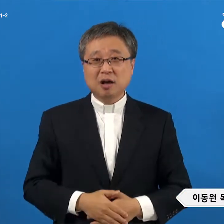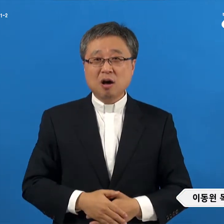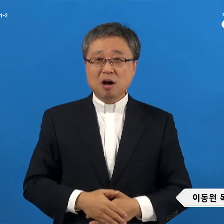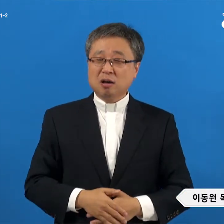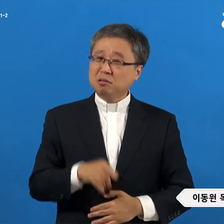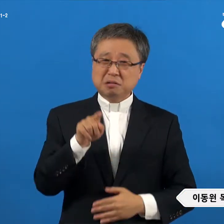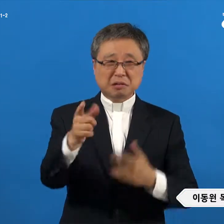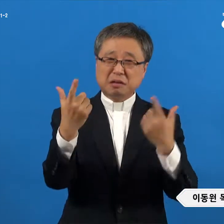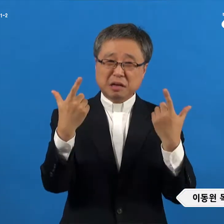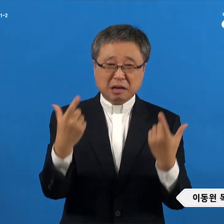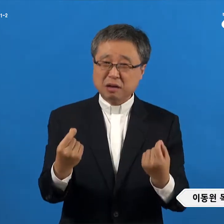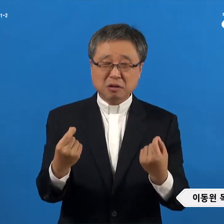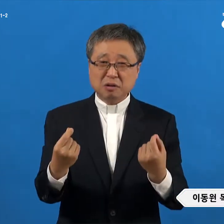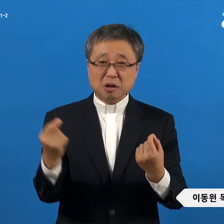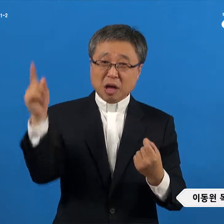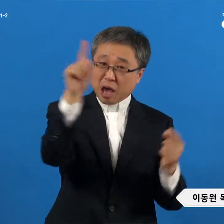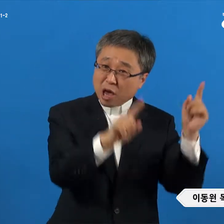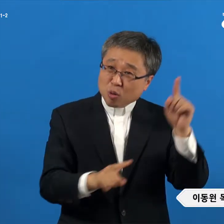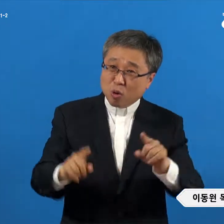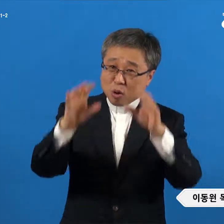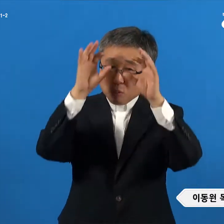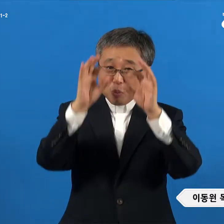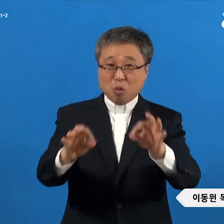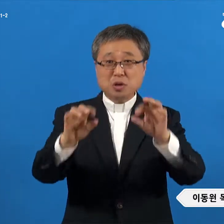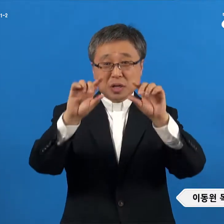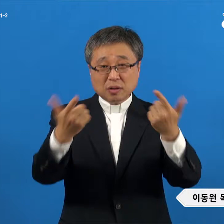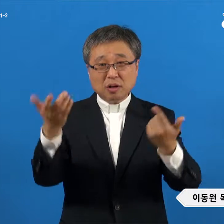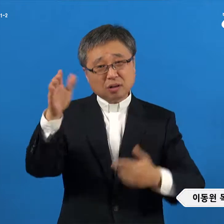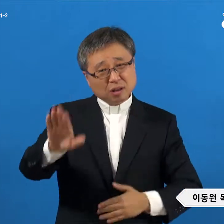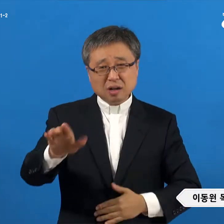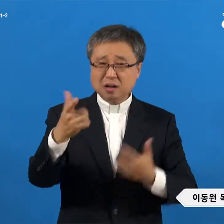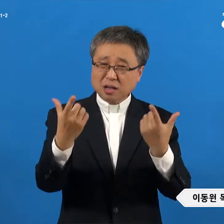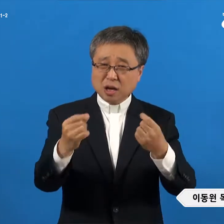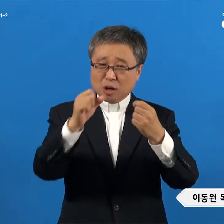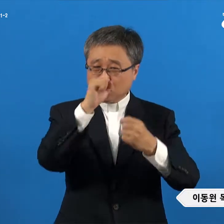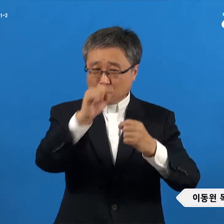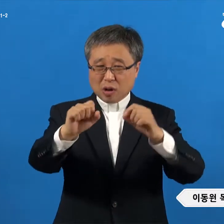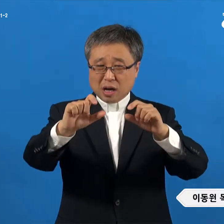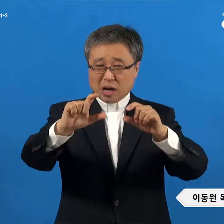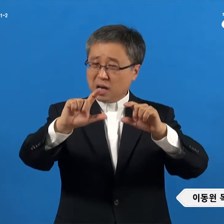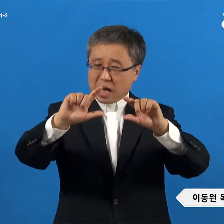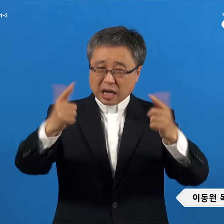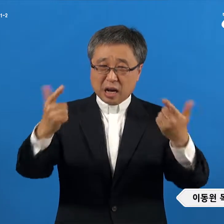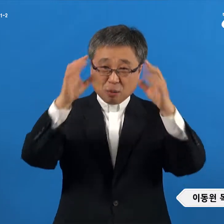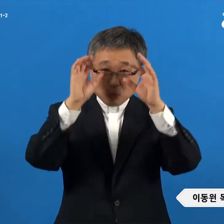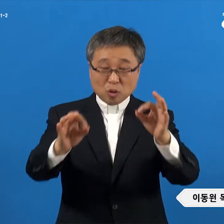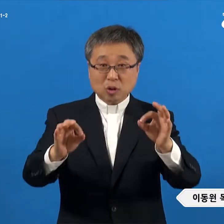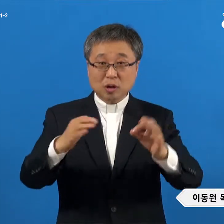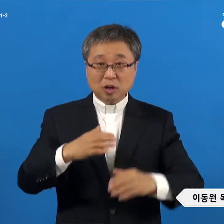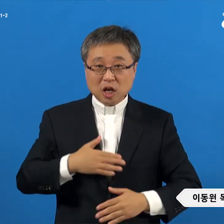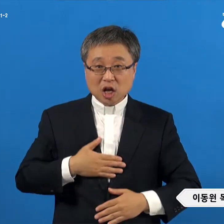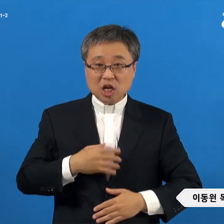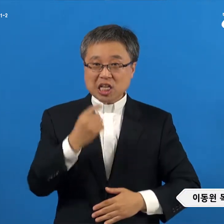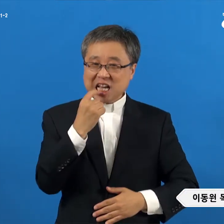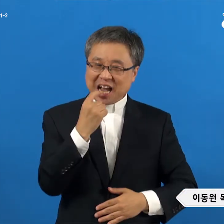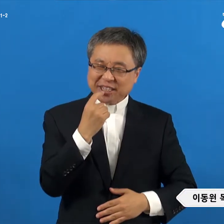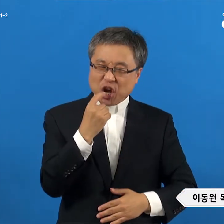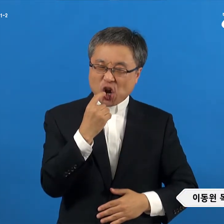이렇게 해로워 보이지 않는, 그러나 별로 안 좋아 보이는 그런 중독들도 있죠. 손톱 깨물기 중독,